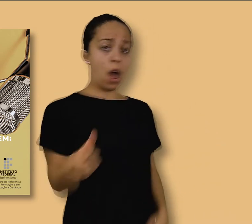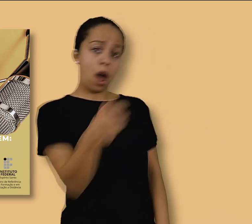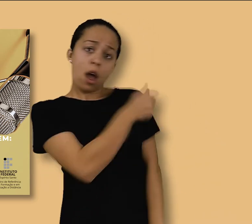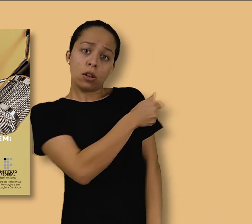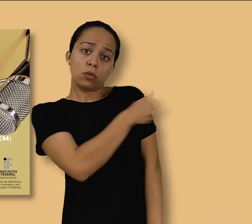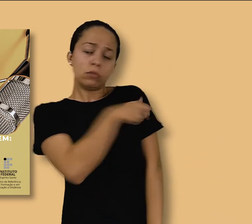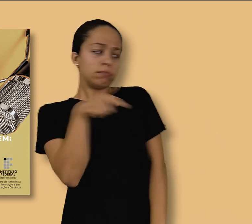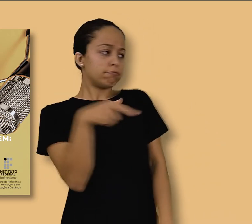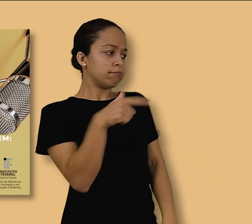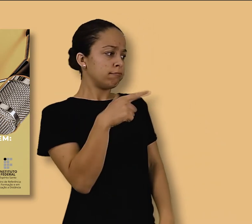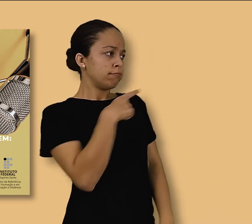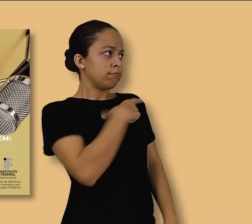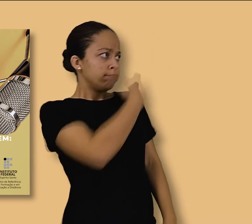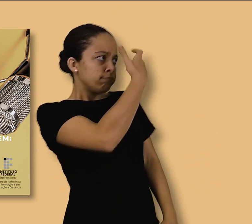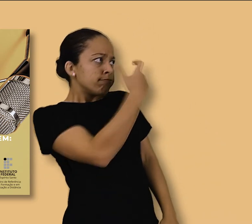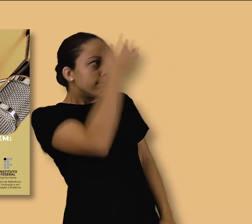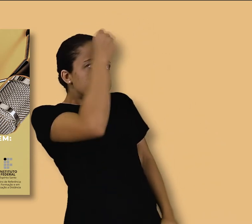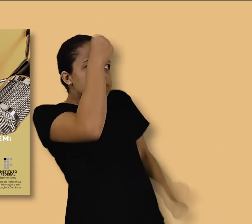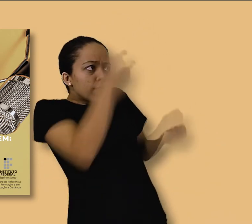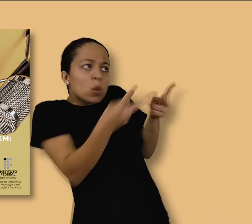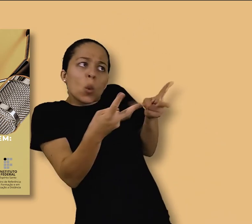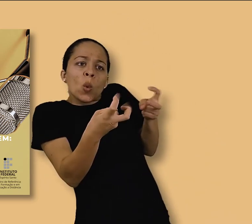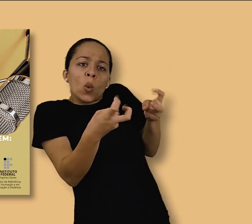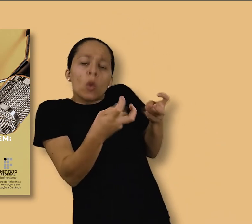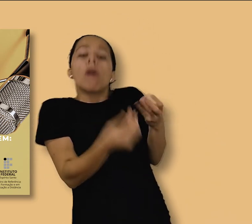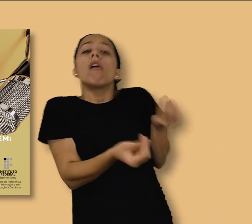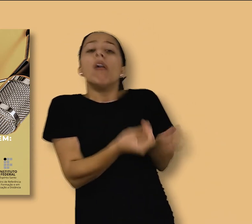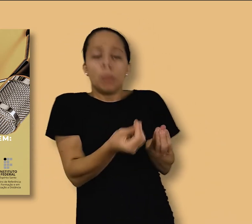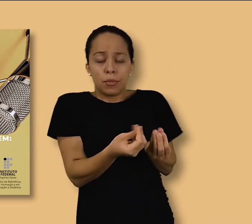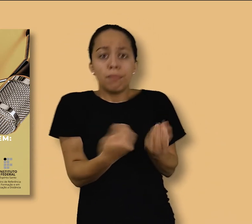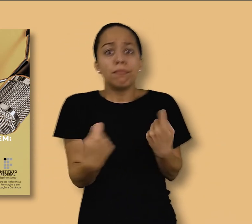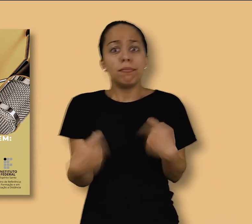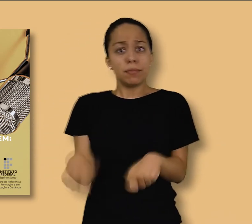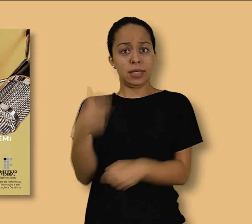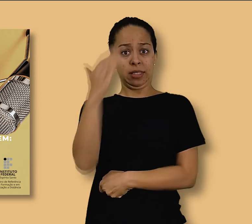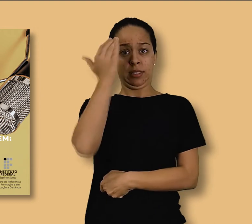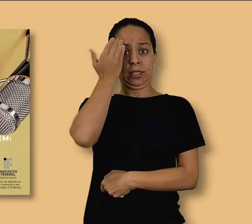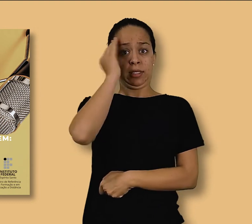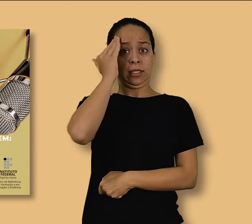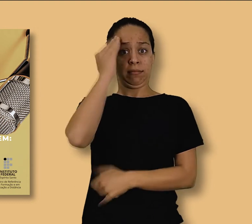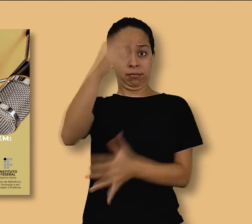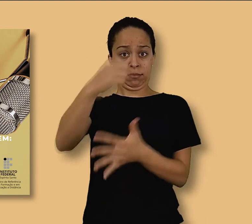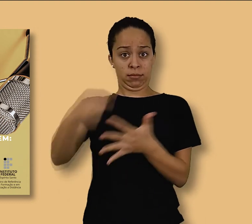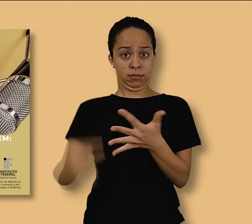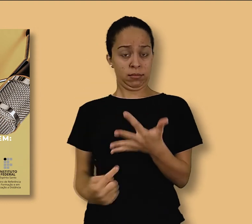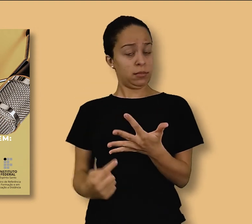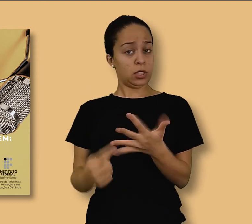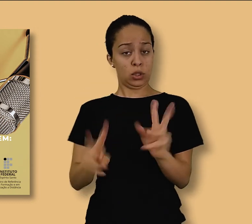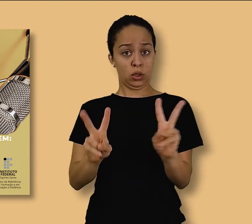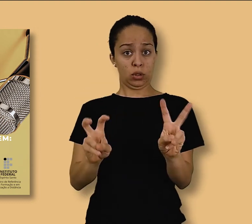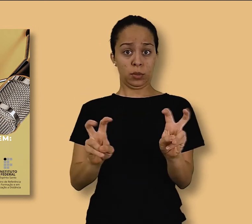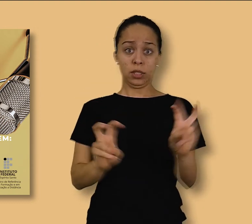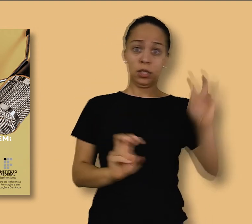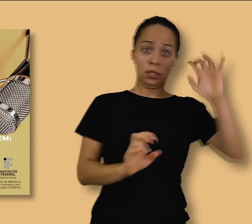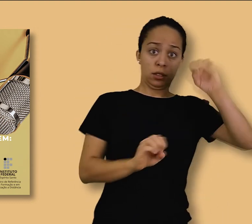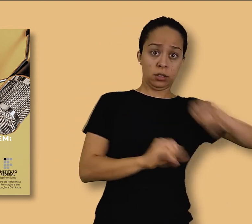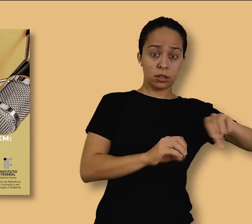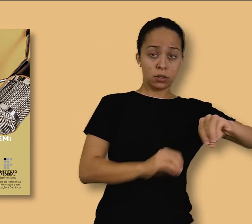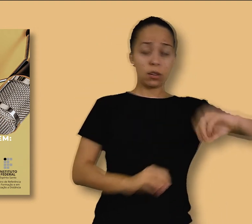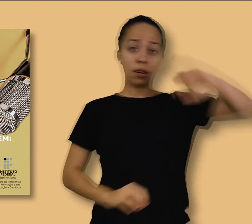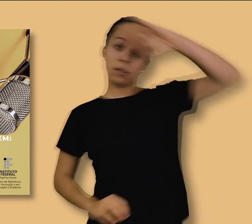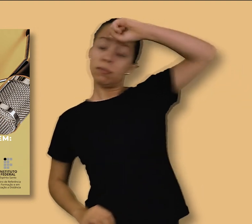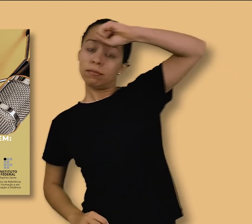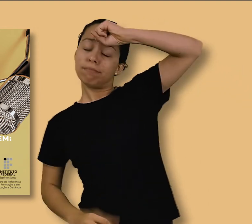aluno nesse processo de ensinar e aprender e compreender essas questões relativas a interface ensino e